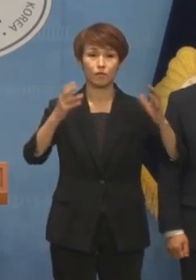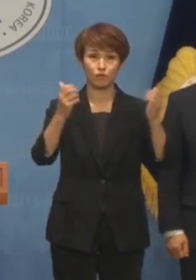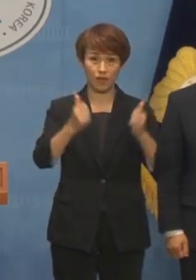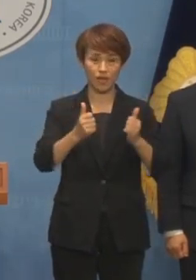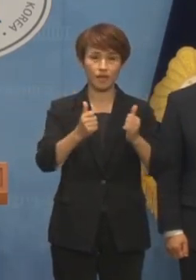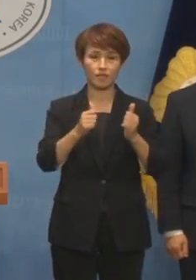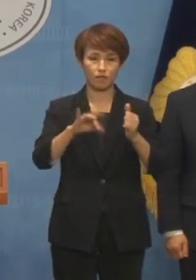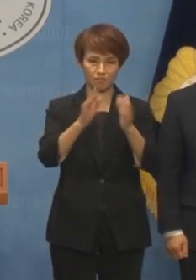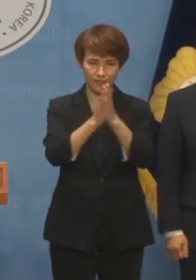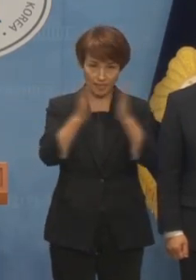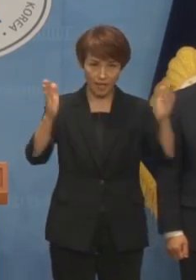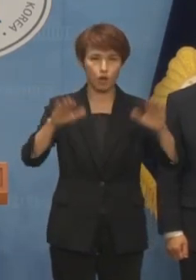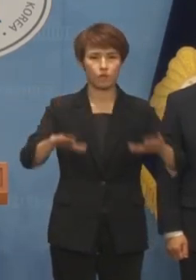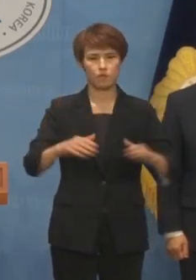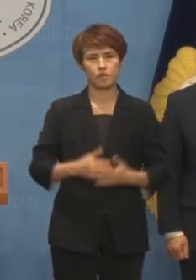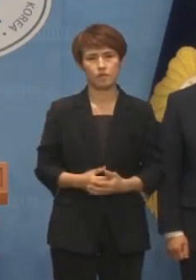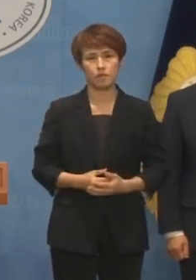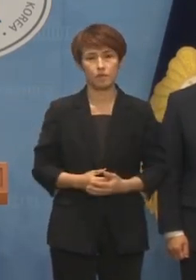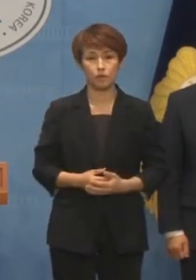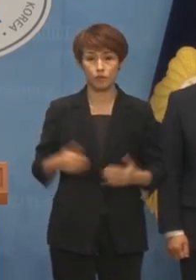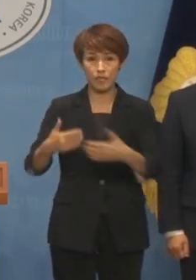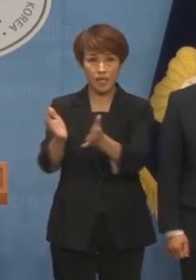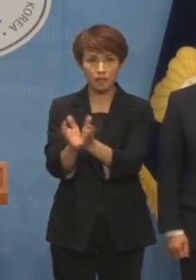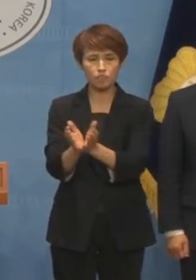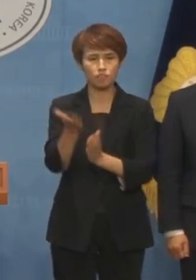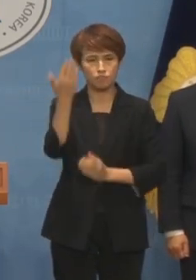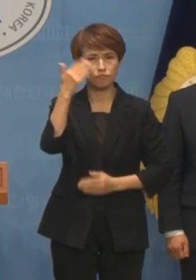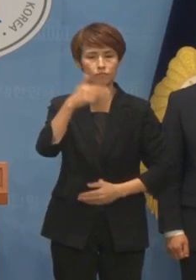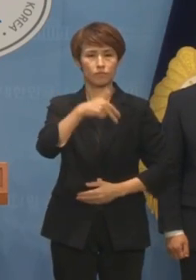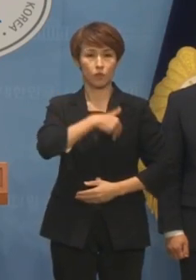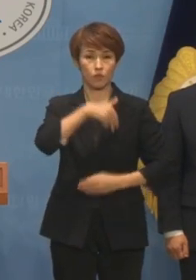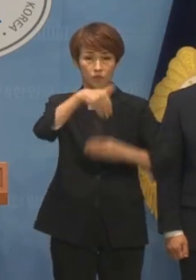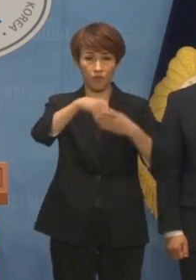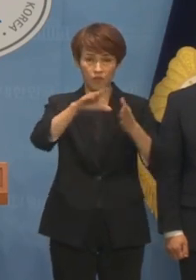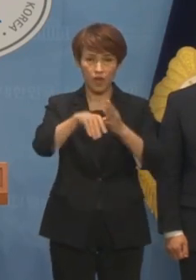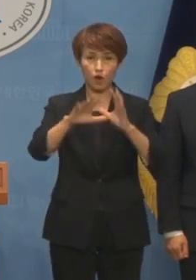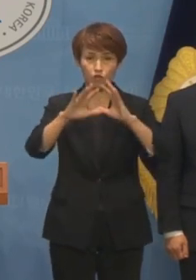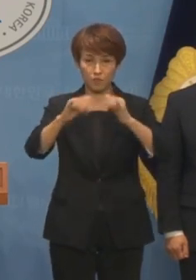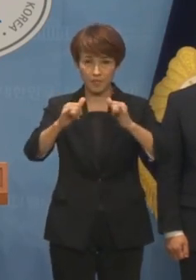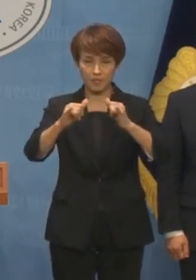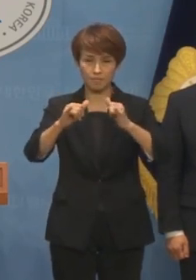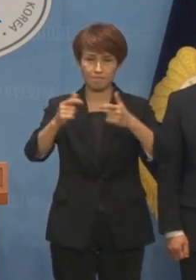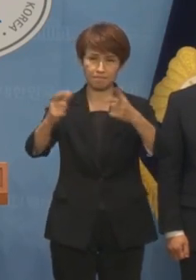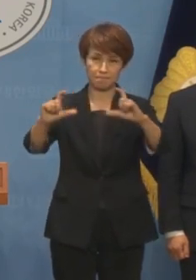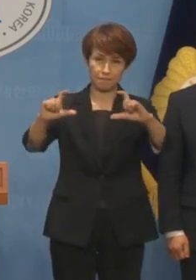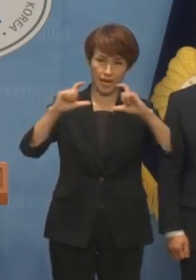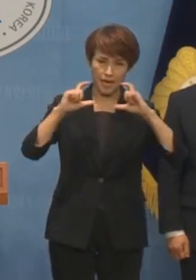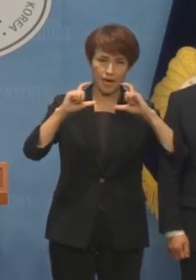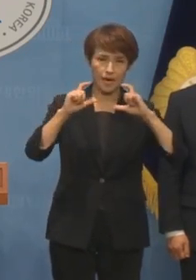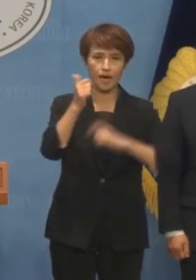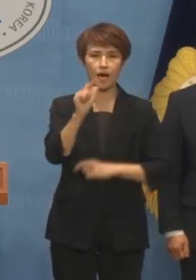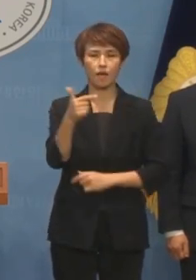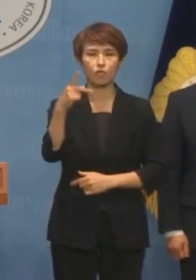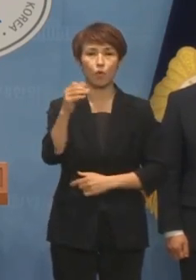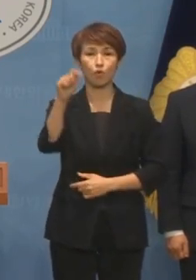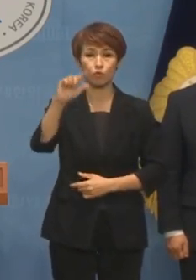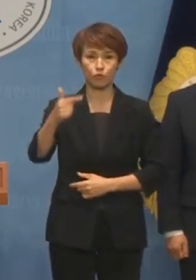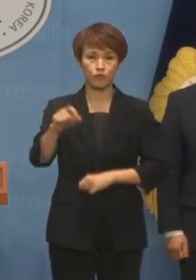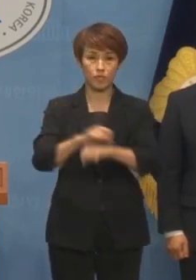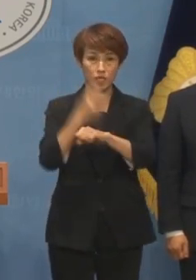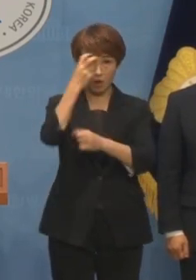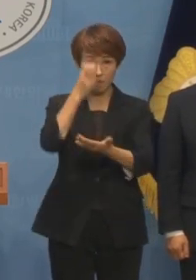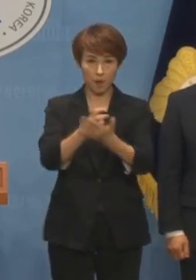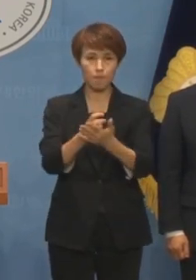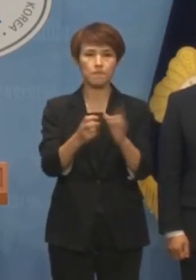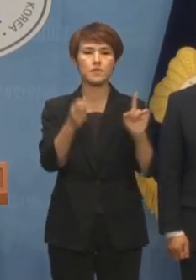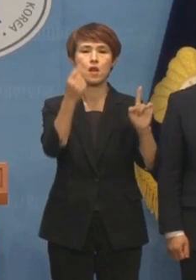혁신당은 지난 총선에서 국민들께서 명령한 한동훈 특검법을 당론 1호 법안으로